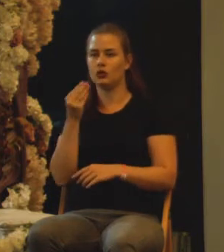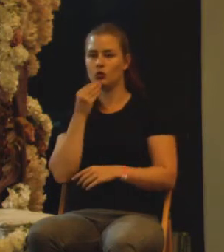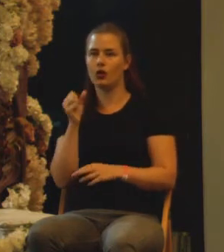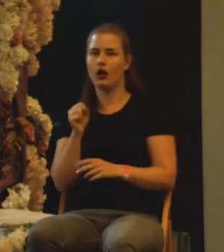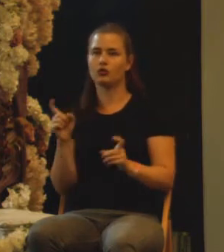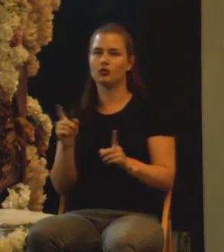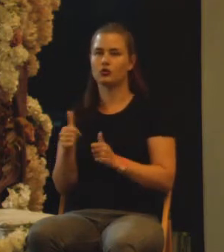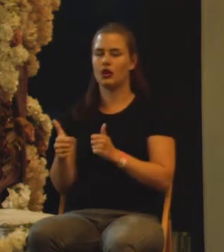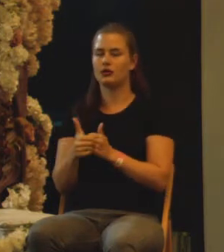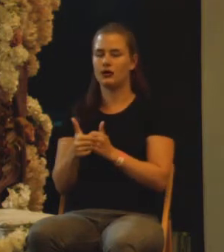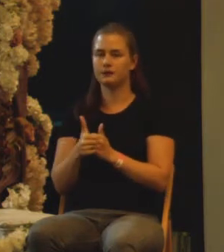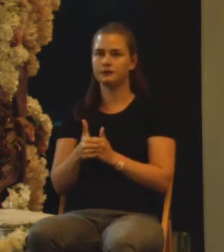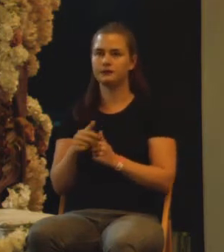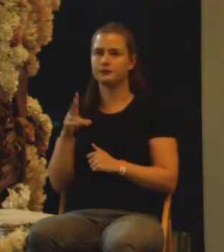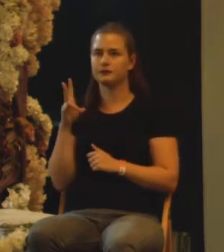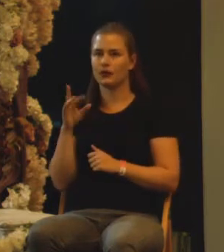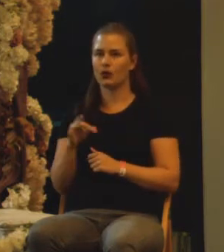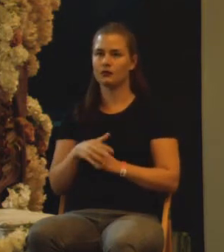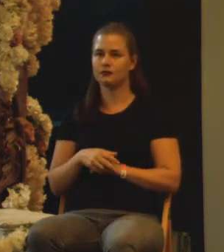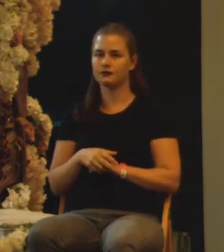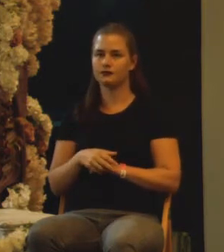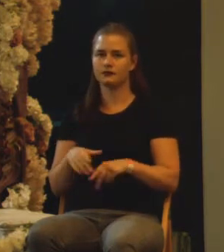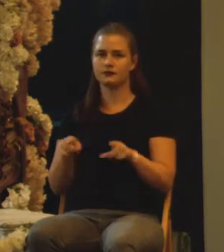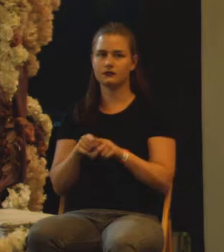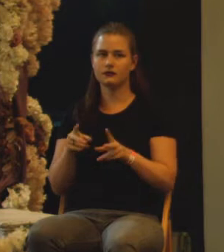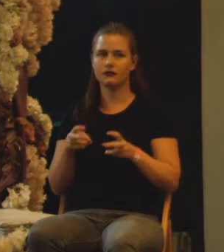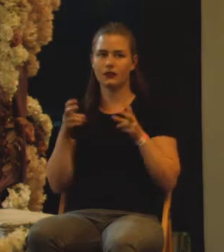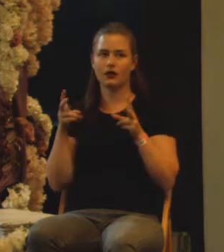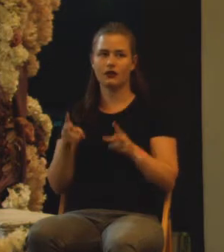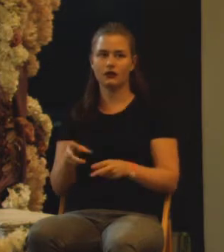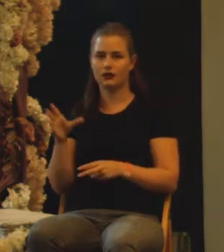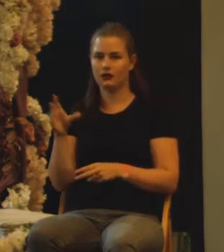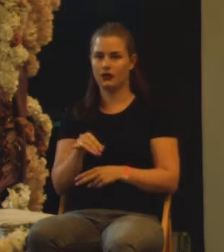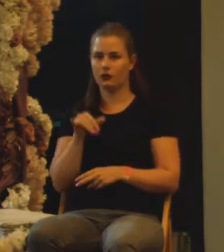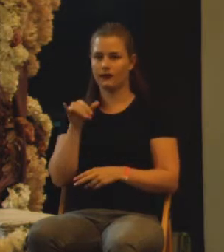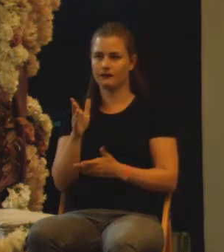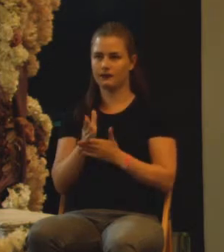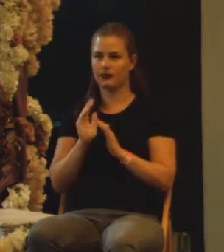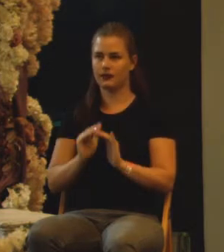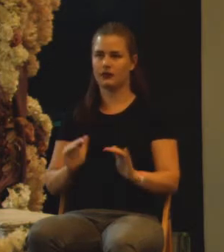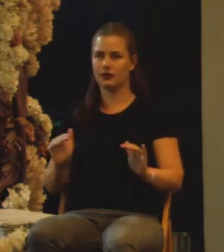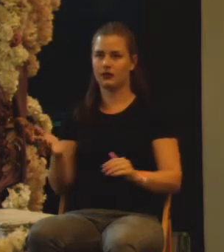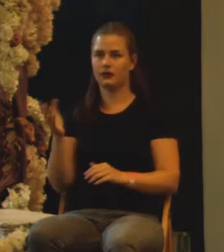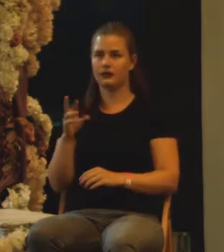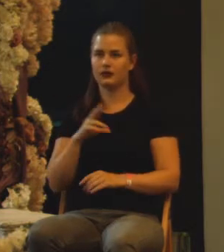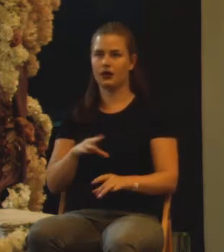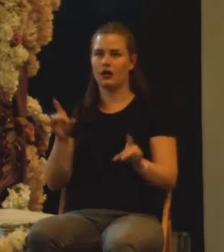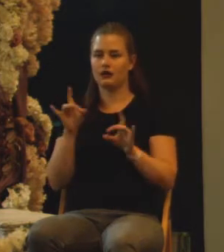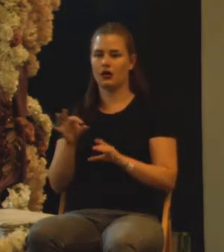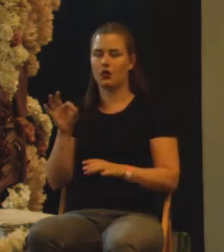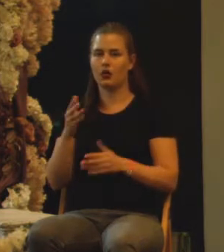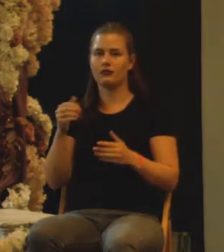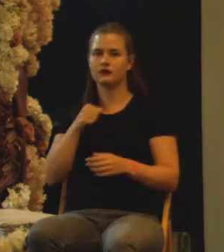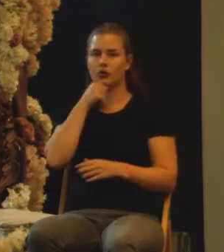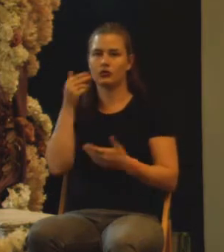рядом. Но поскольку не у всех у вас есть дети, давайте я расскажу о взрослой